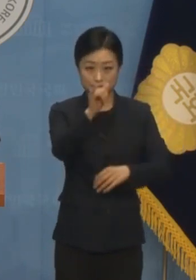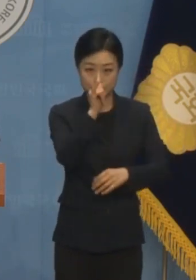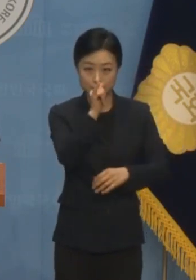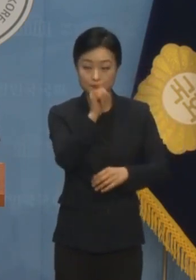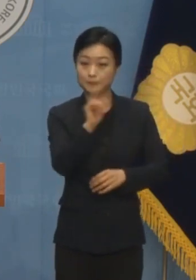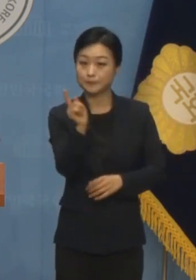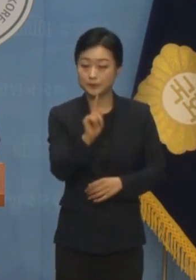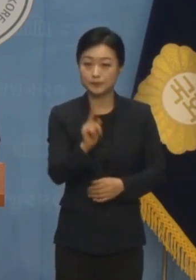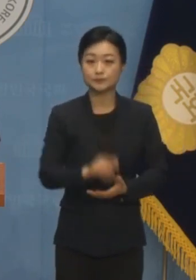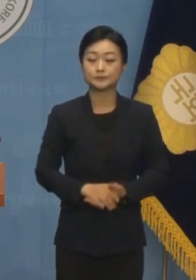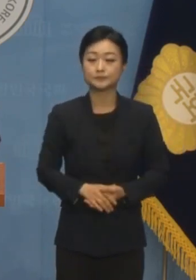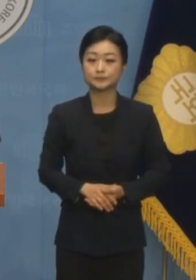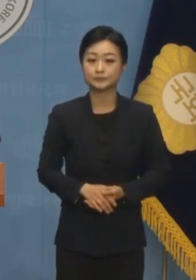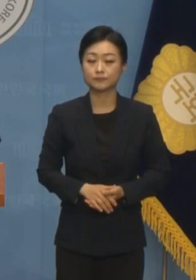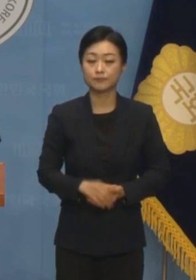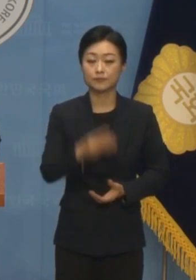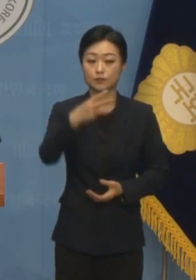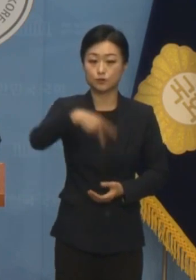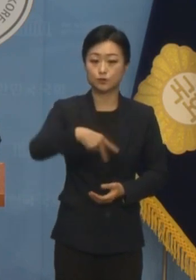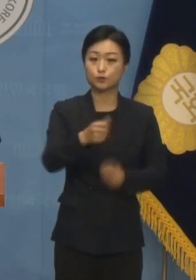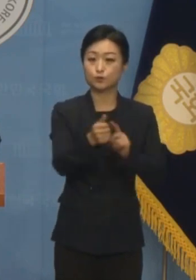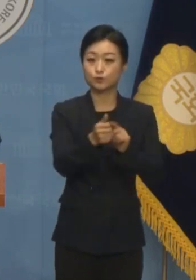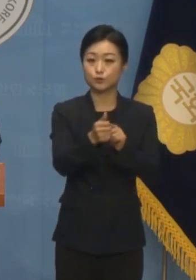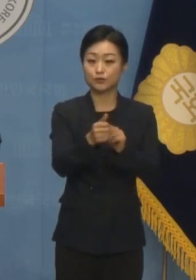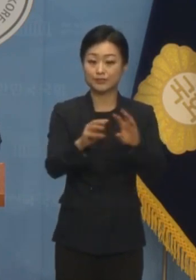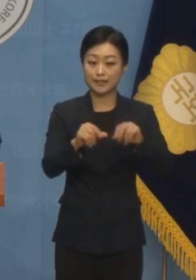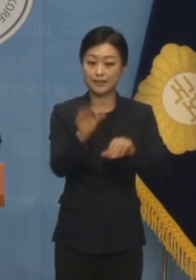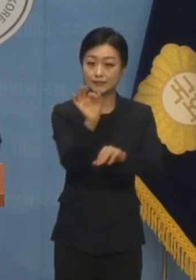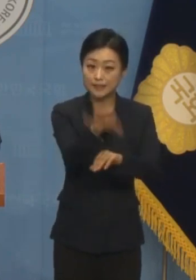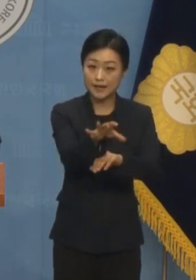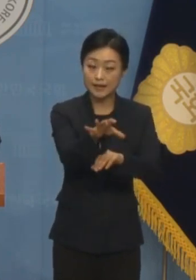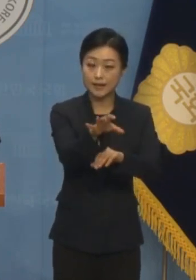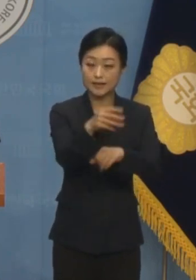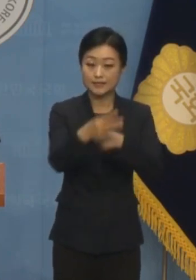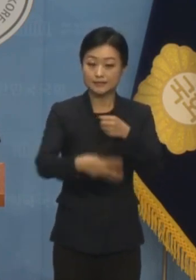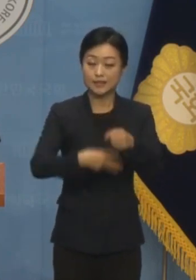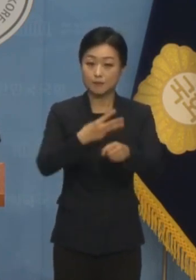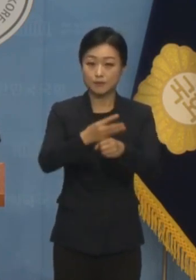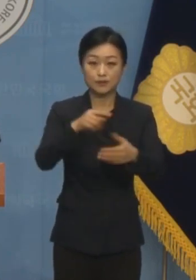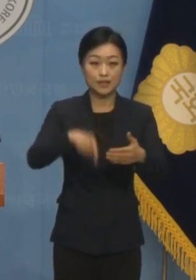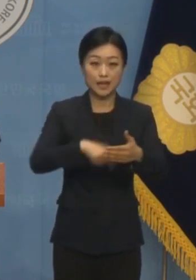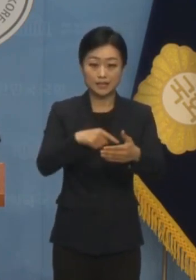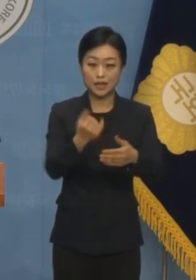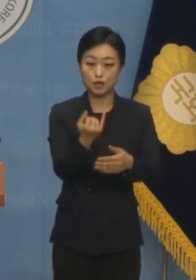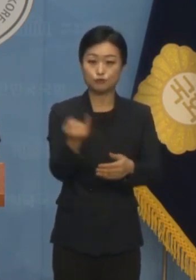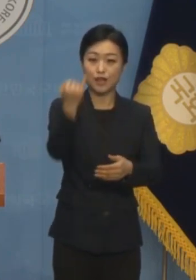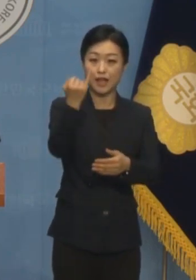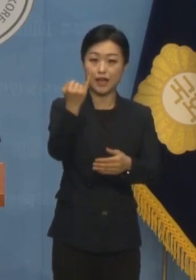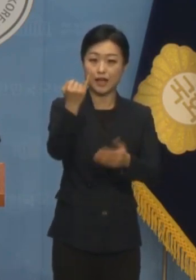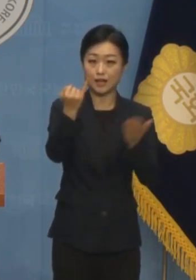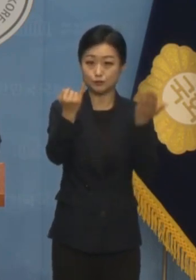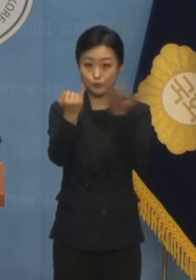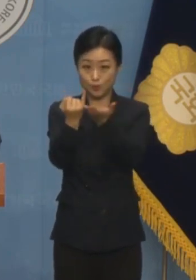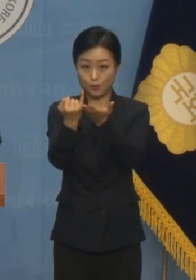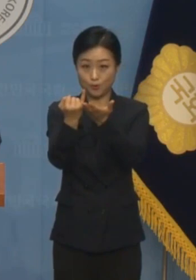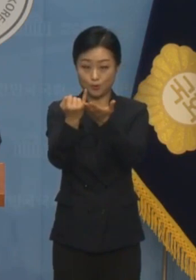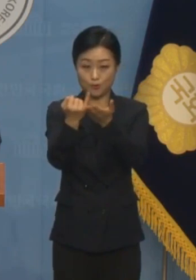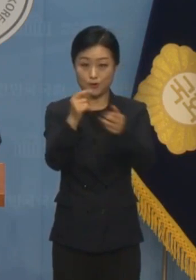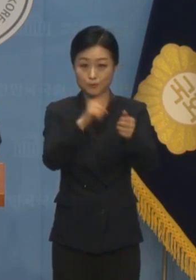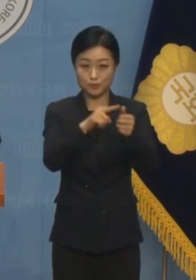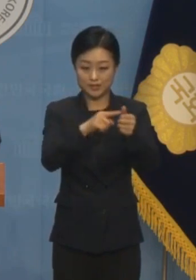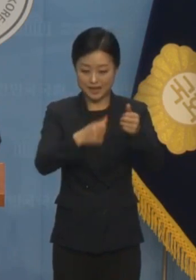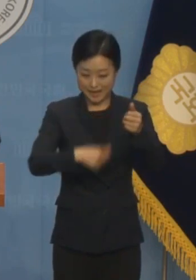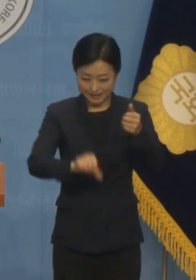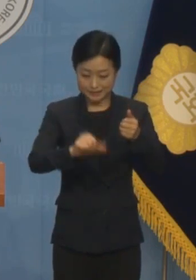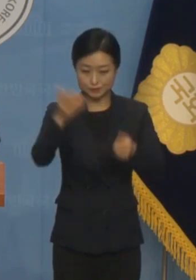있습니다. 류희림 위원장이 사들인 땅이 3년도 안 되어 누나를 거쳐 아들에게 넘어갔다고